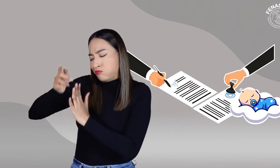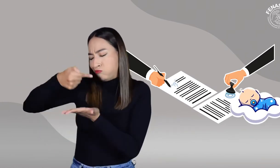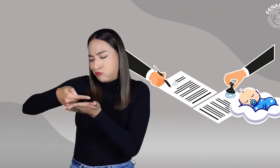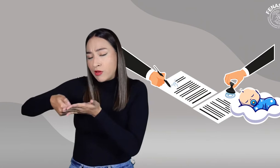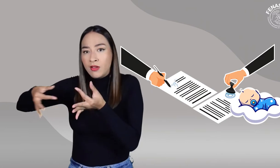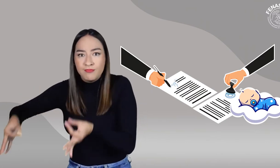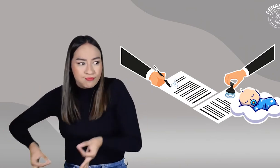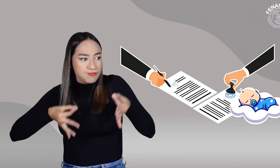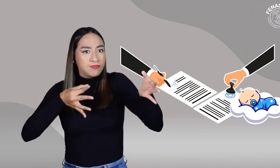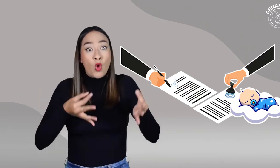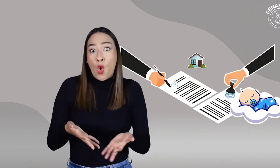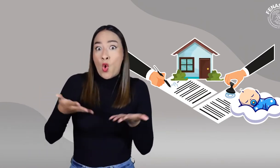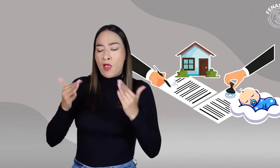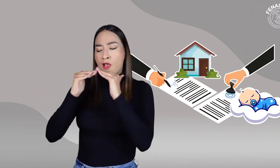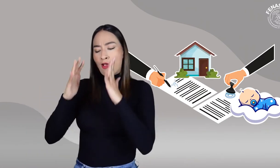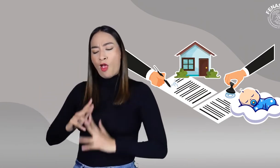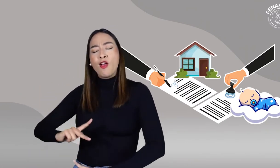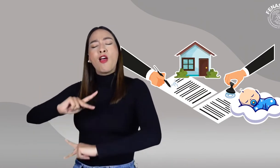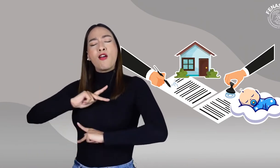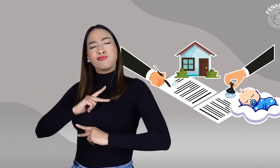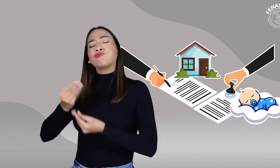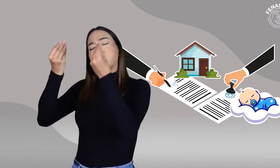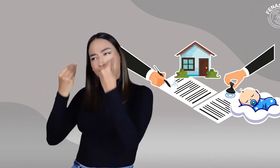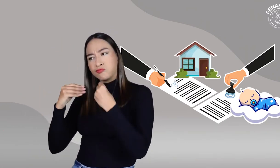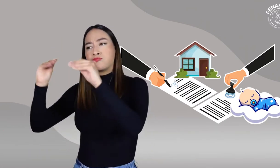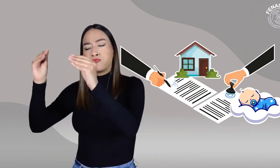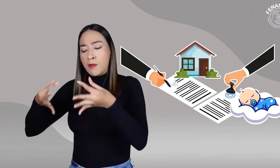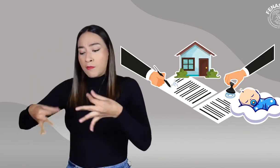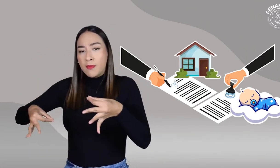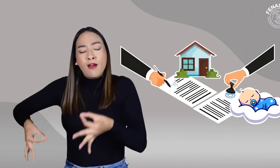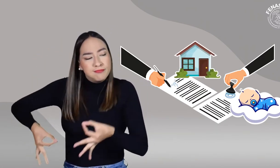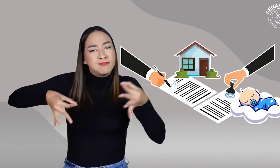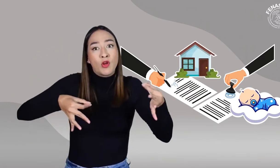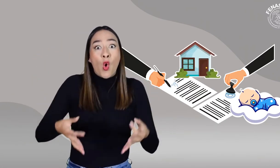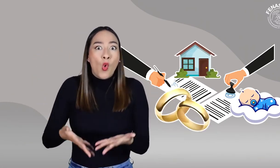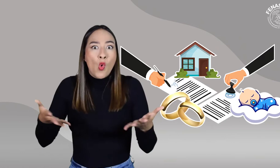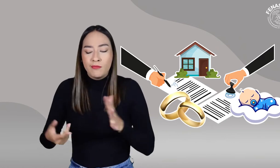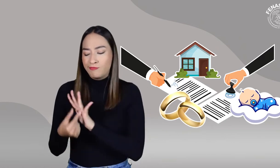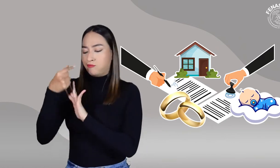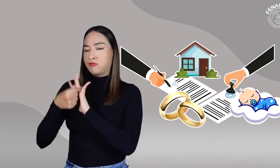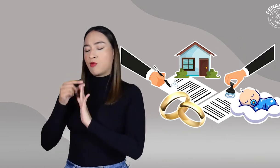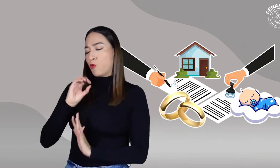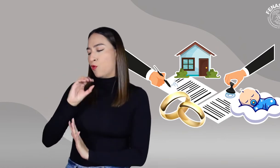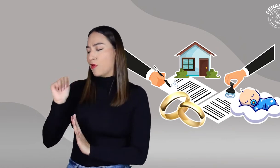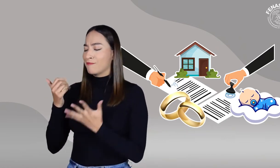accesibles, como pueden ser registro civil de nacimiento, escritura